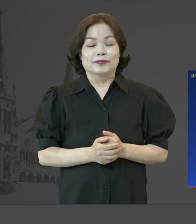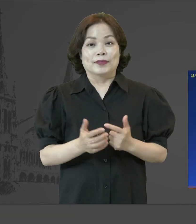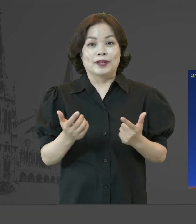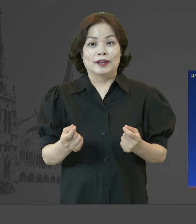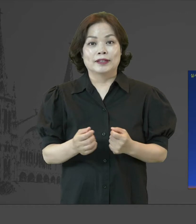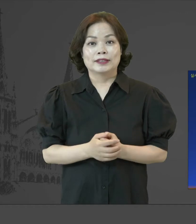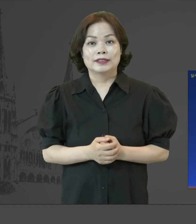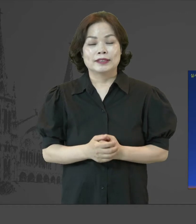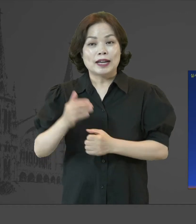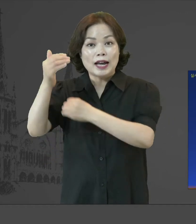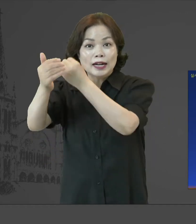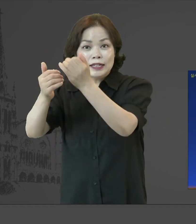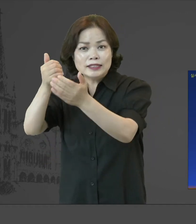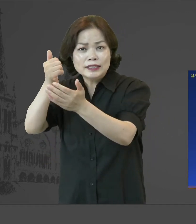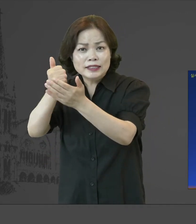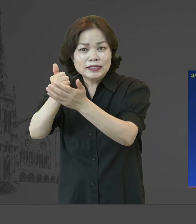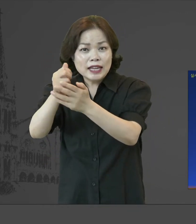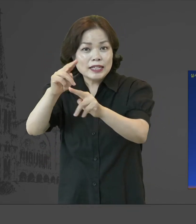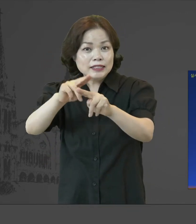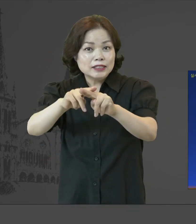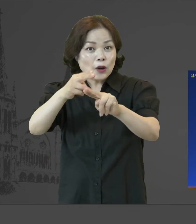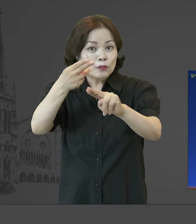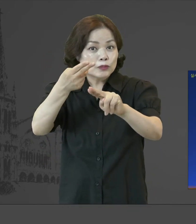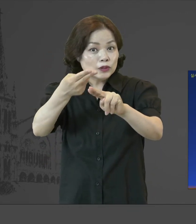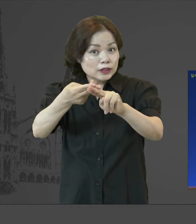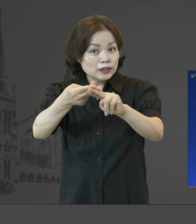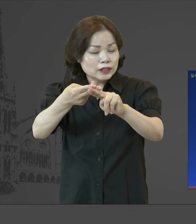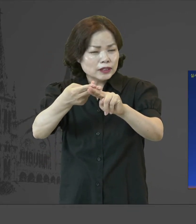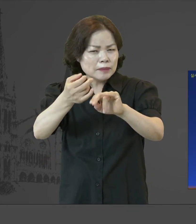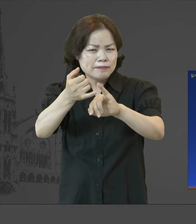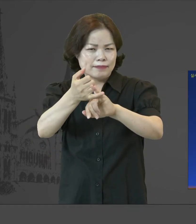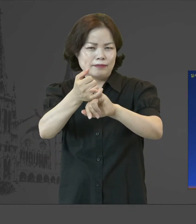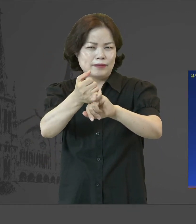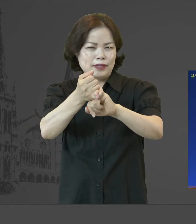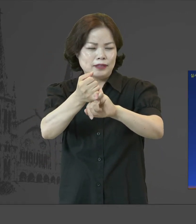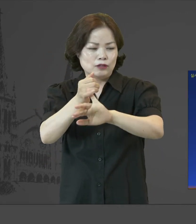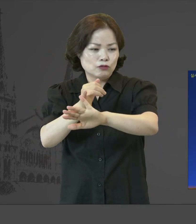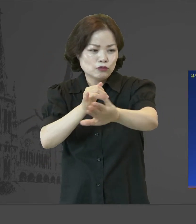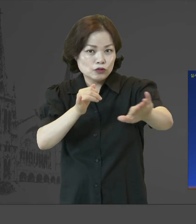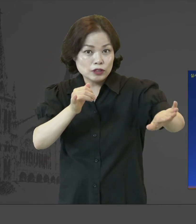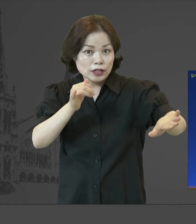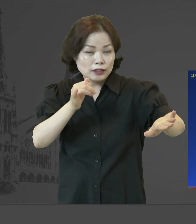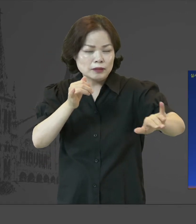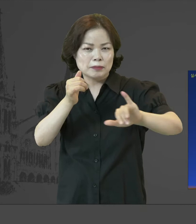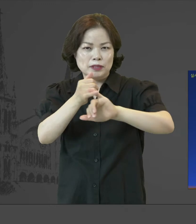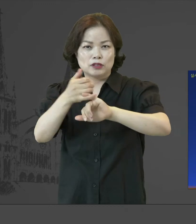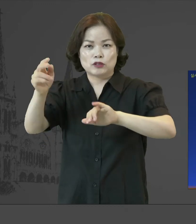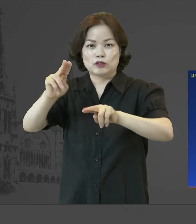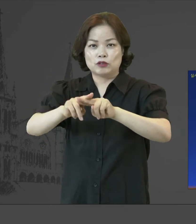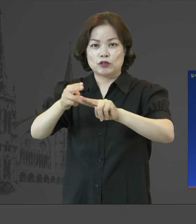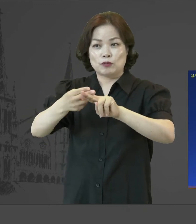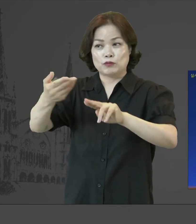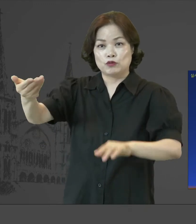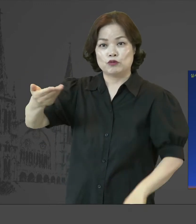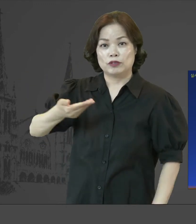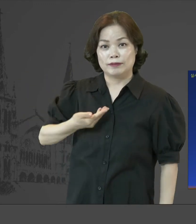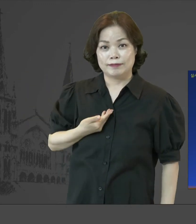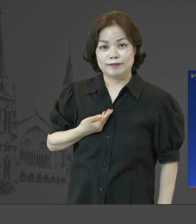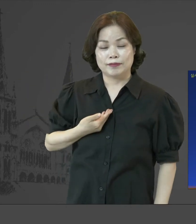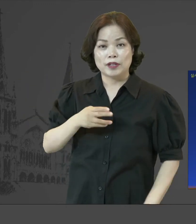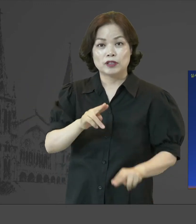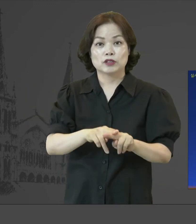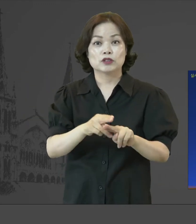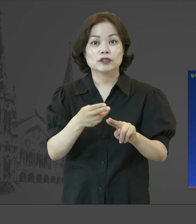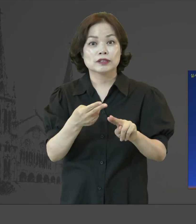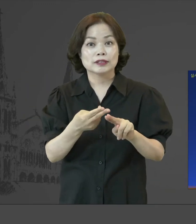이렇게 하나님의 선물을 반드시, 우리에게 하나님은 선물을 주셨고 그